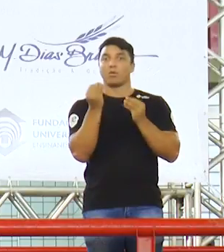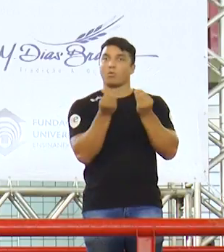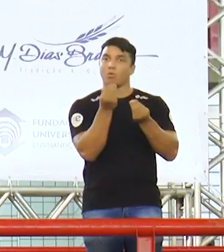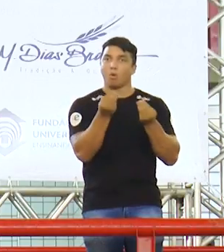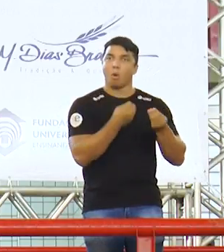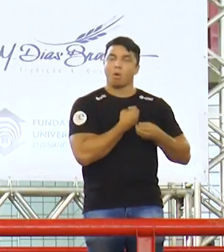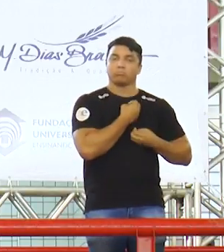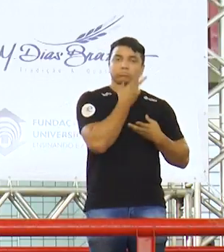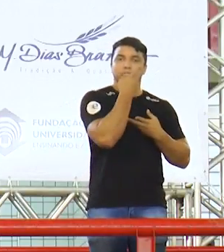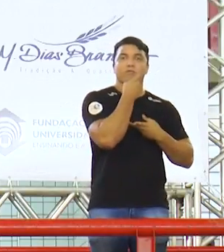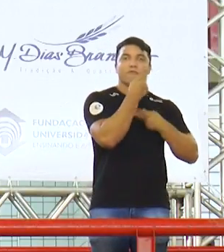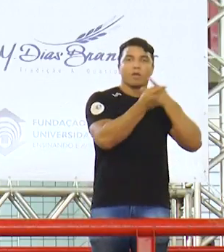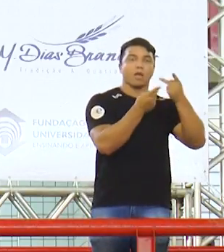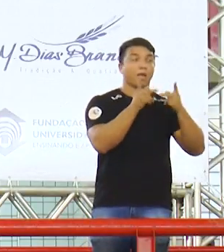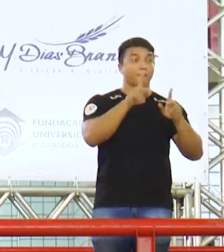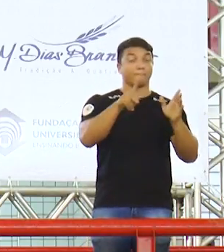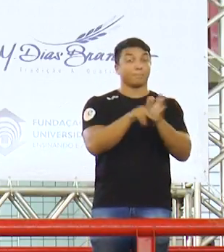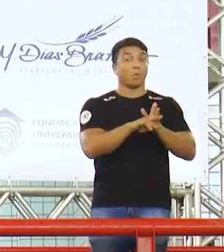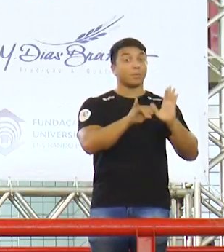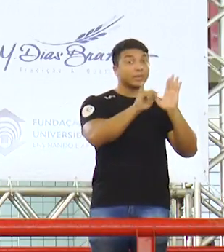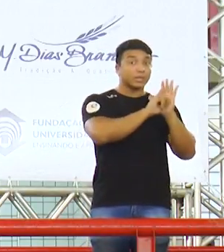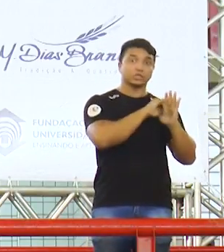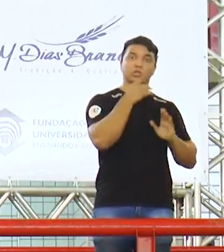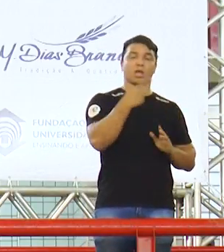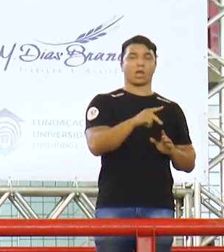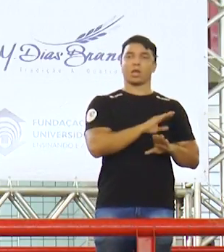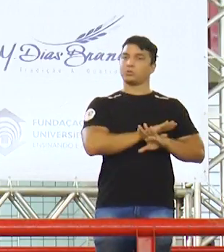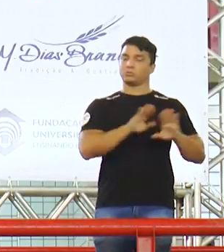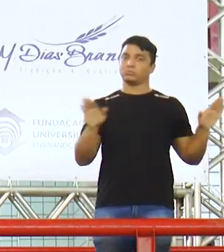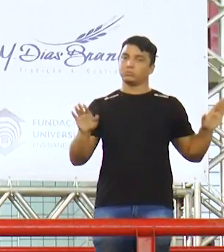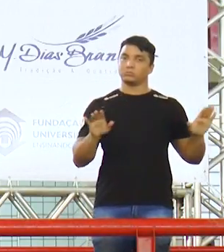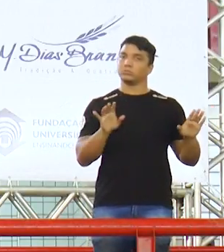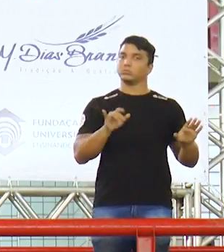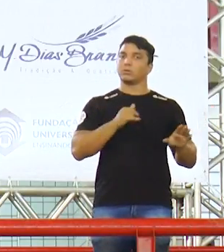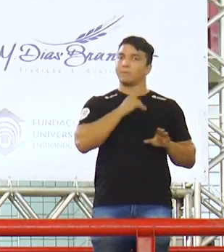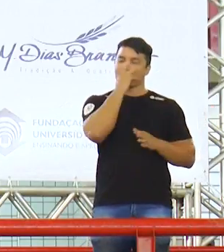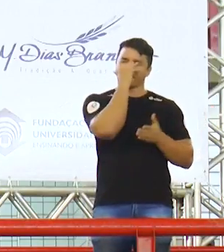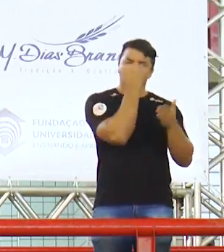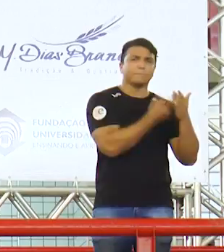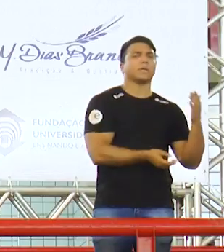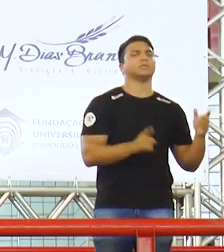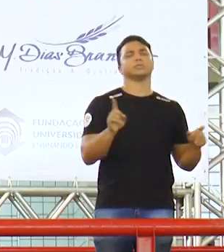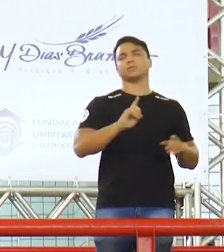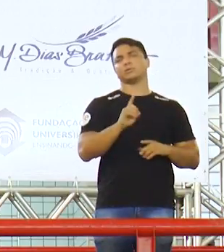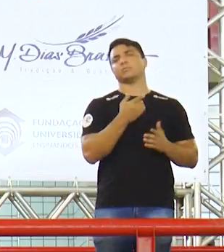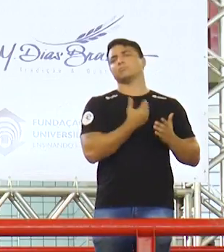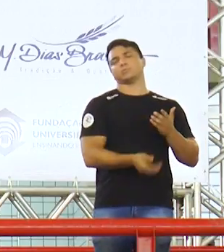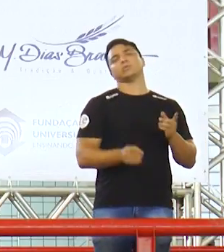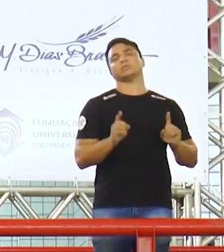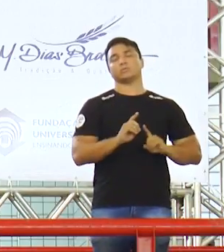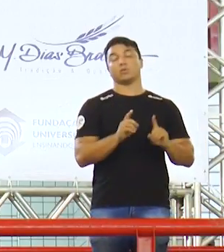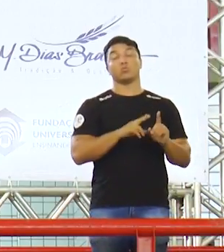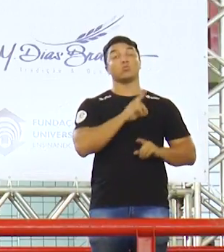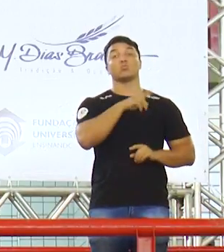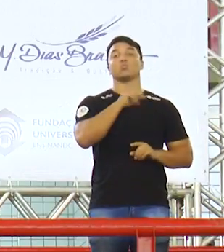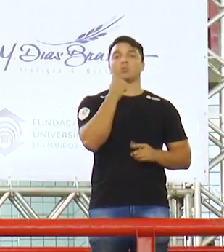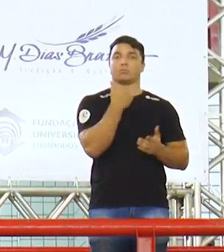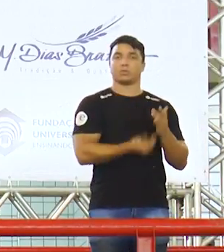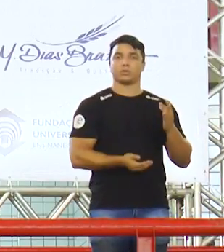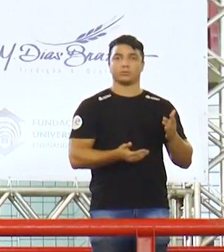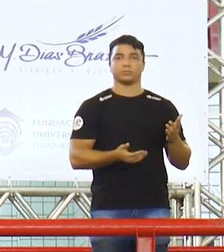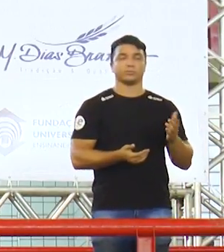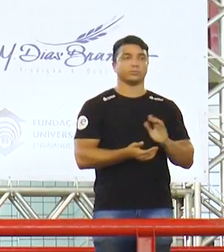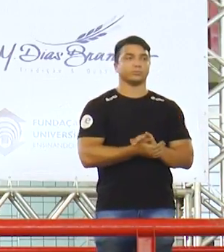de expressão é a sua identidade, tá? Não perca essa identidade.